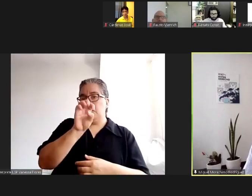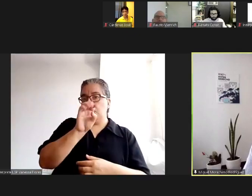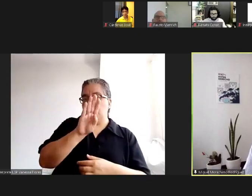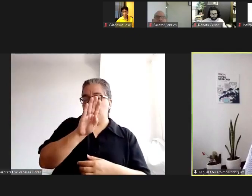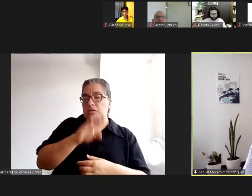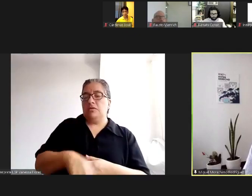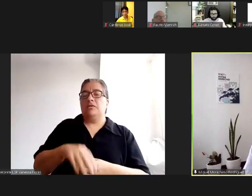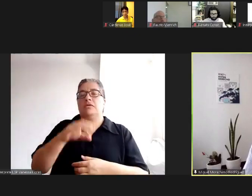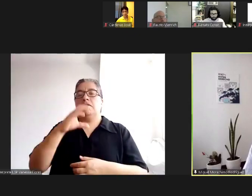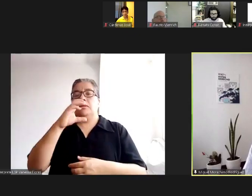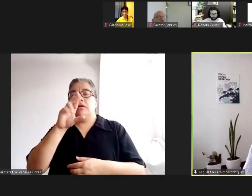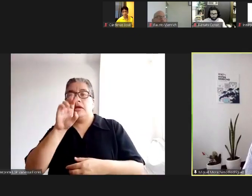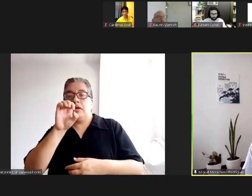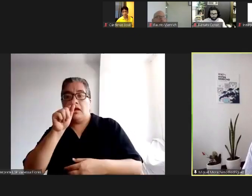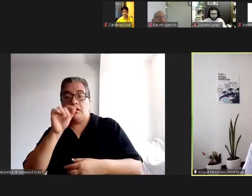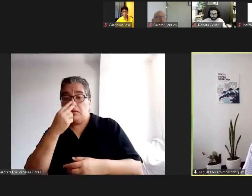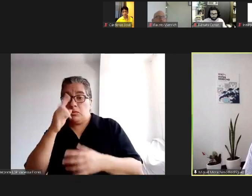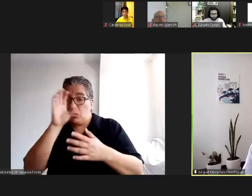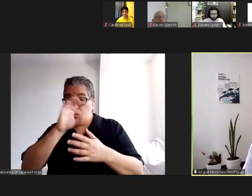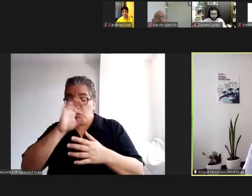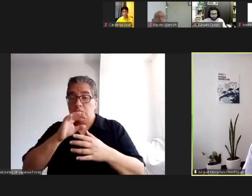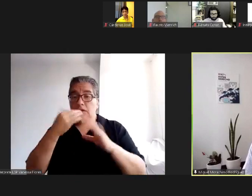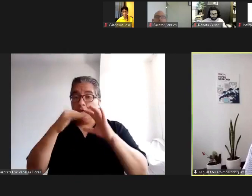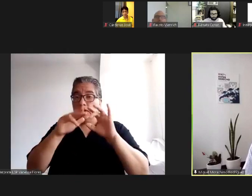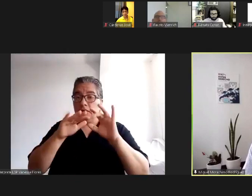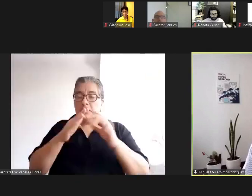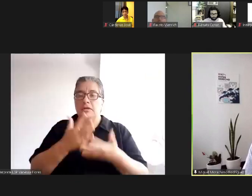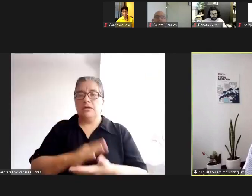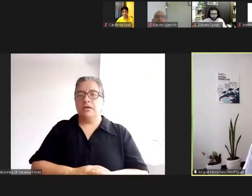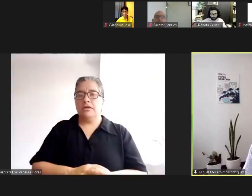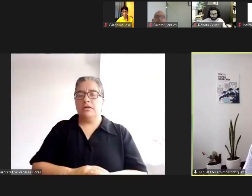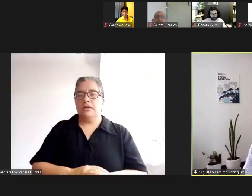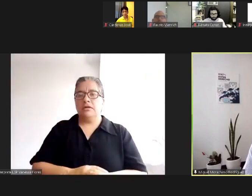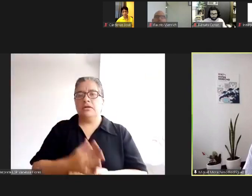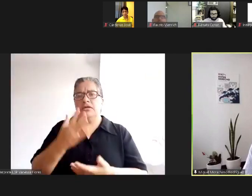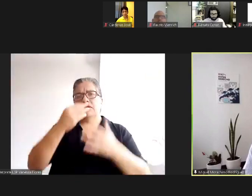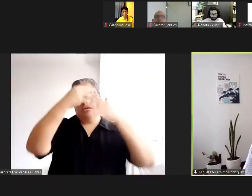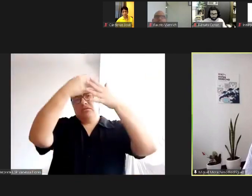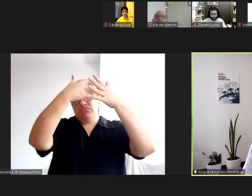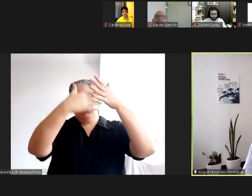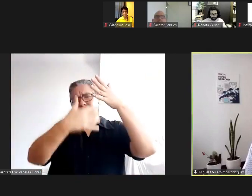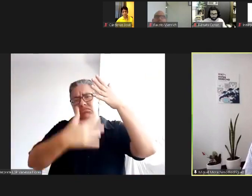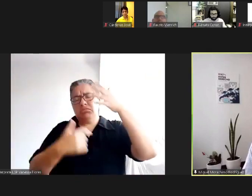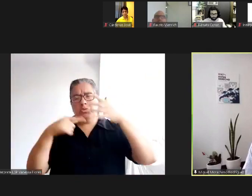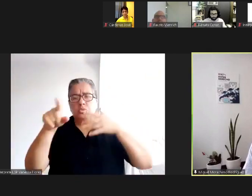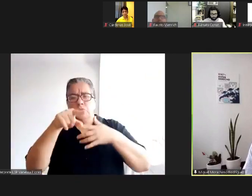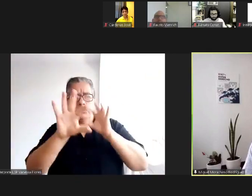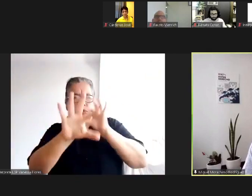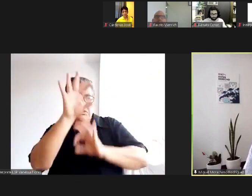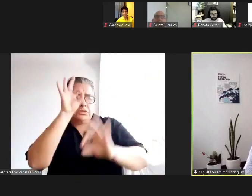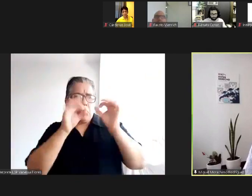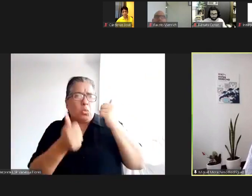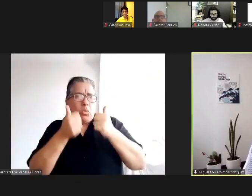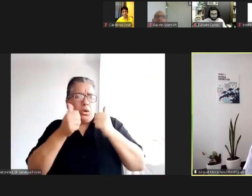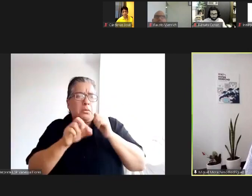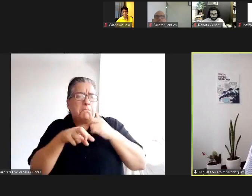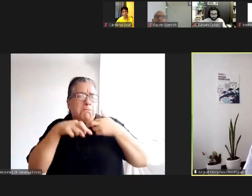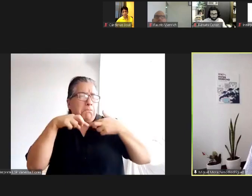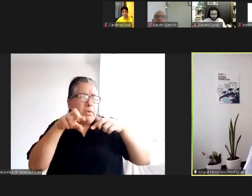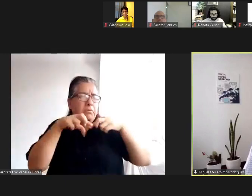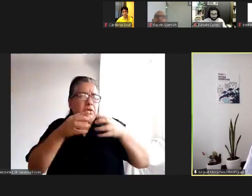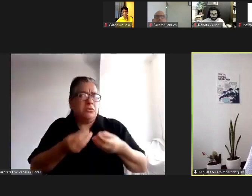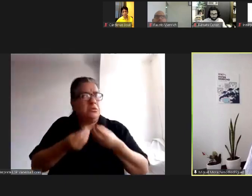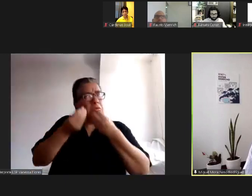Commons o lo buscan en internet, van a ver, ustedes es como un menú en donde ustedes pueden elegir qué permisos concederle a